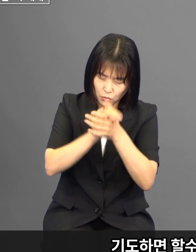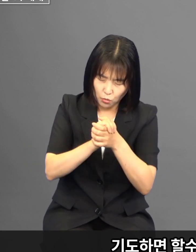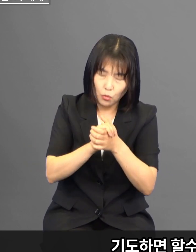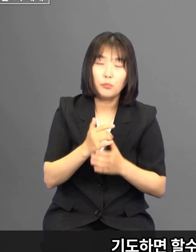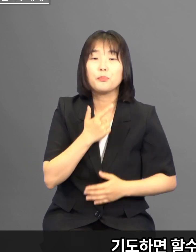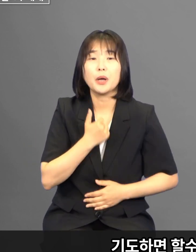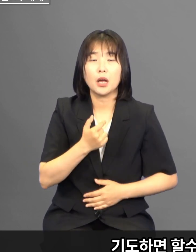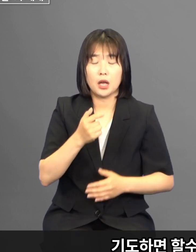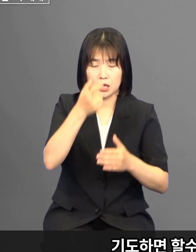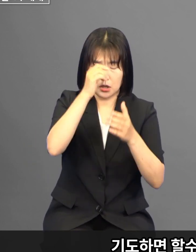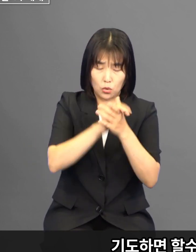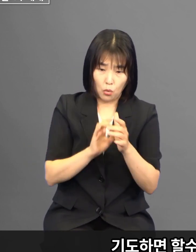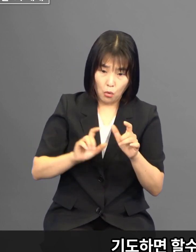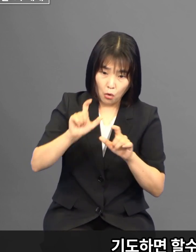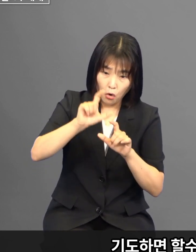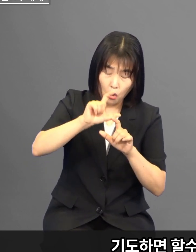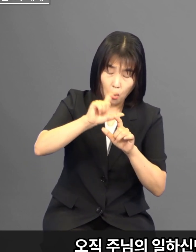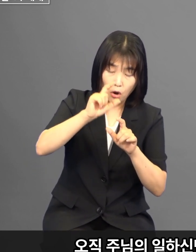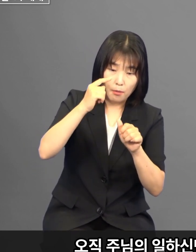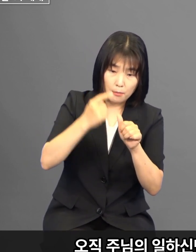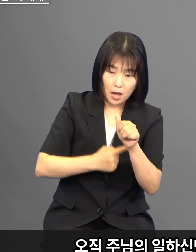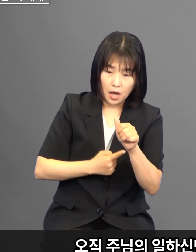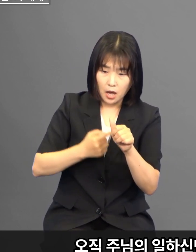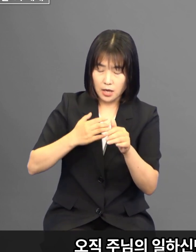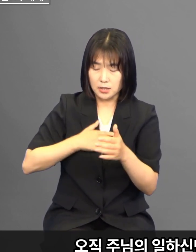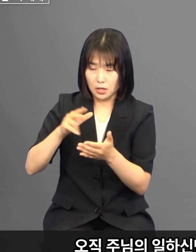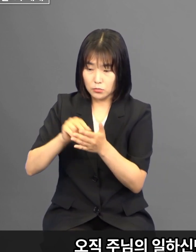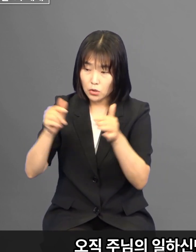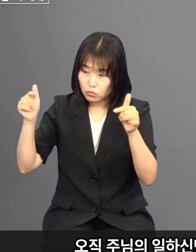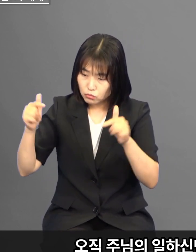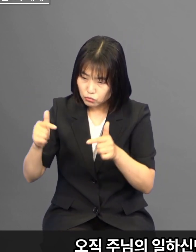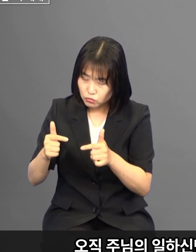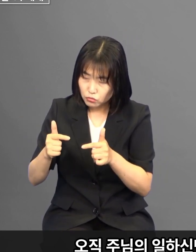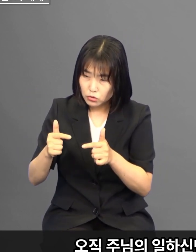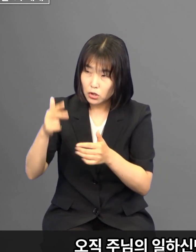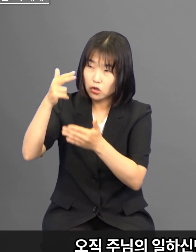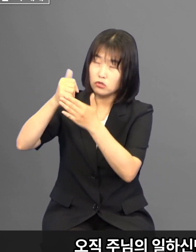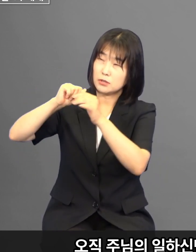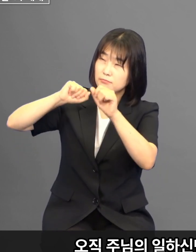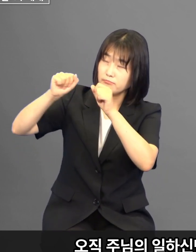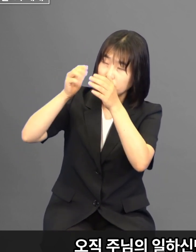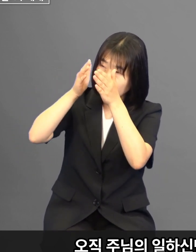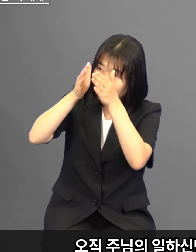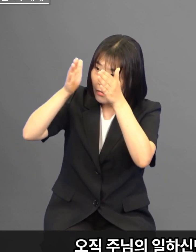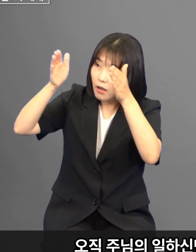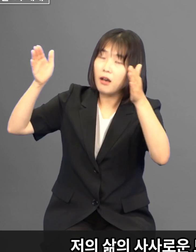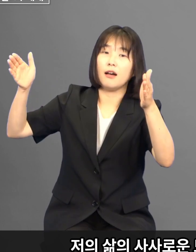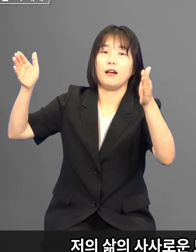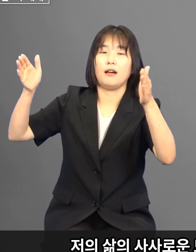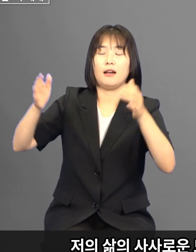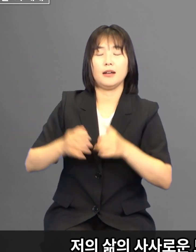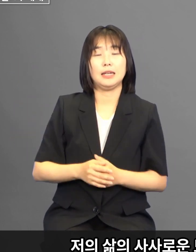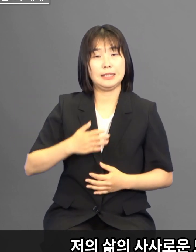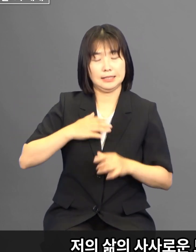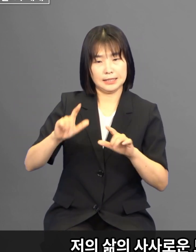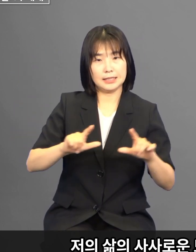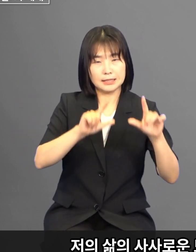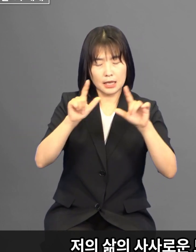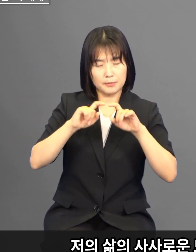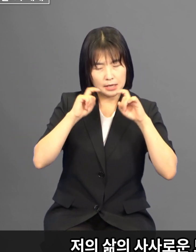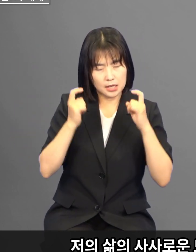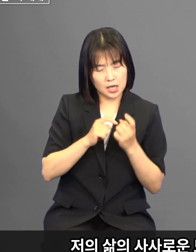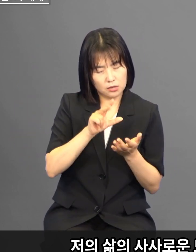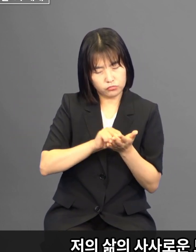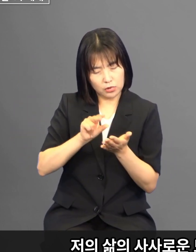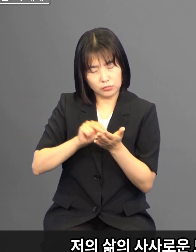기도하면 할수록 저의 문제는 작아지고 오직 주님의 일하심만이 크게 보이기 시작했습니다. 저의 삶의 사사로운 모든